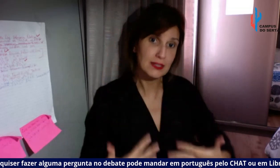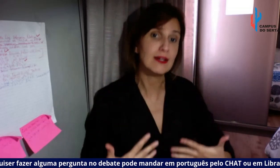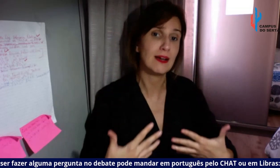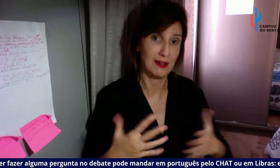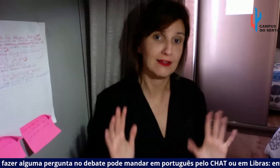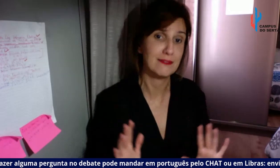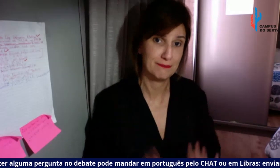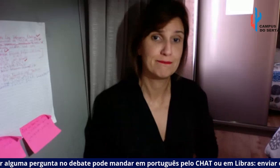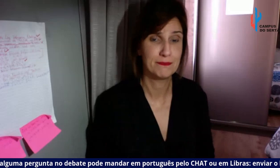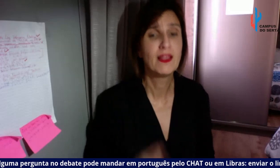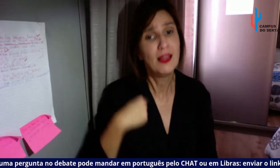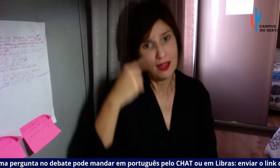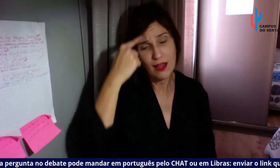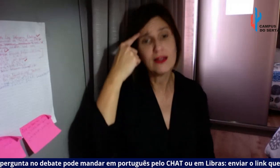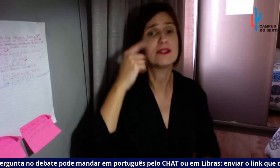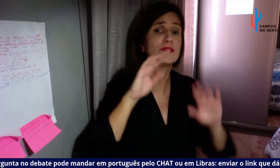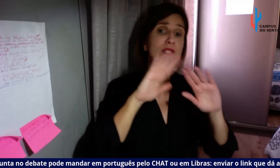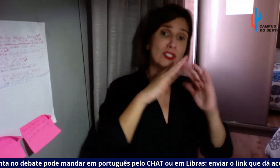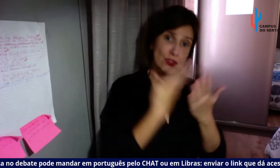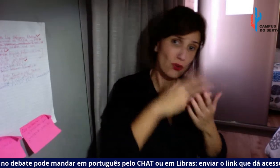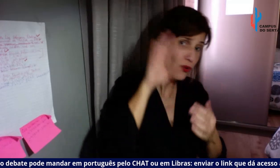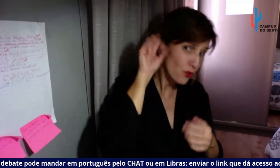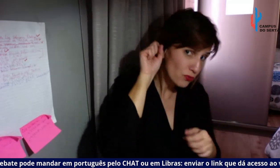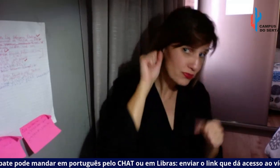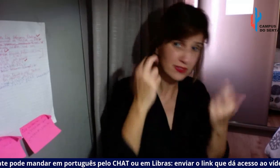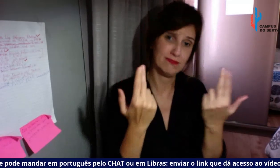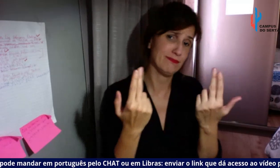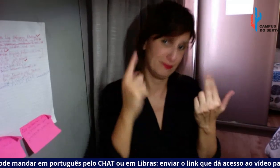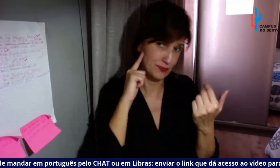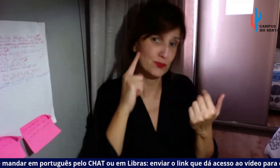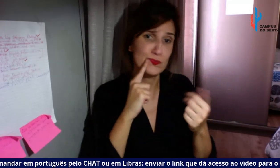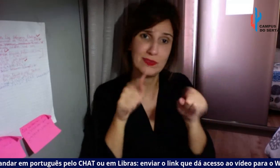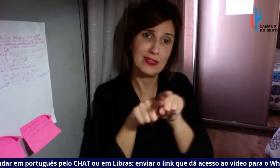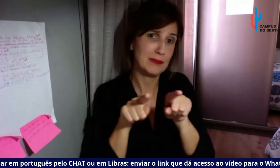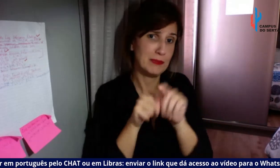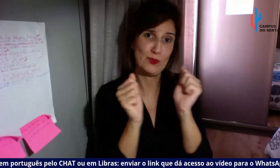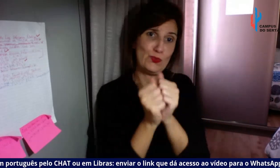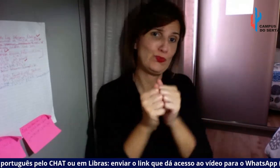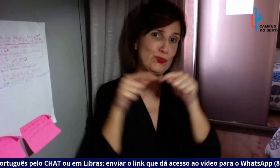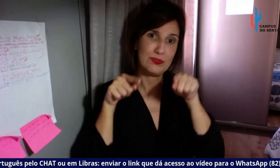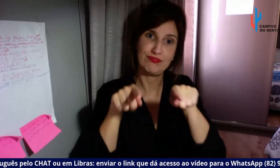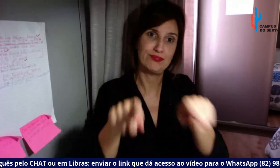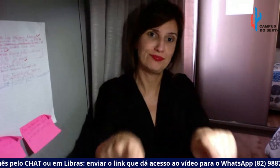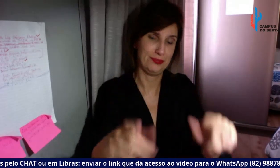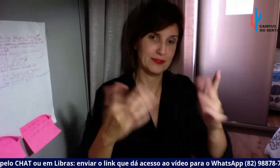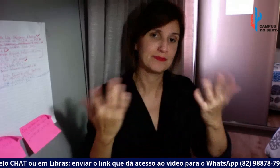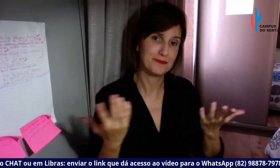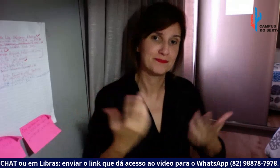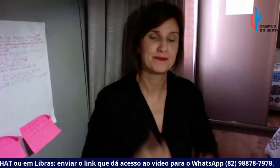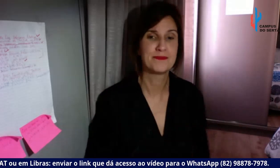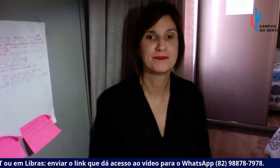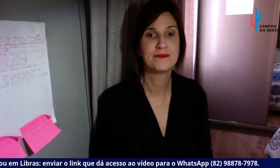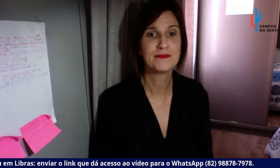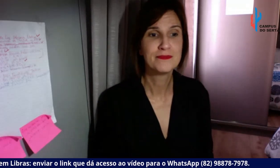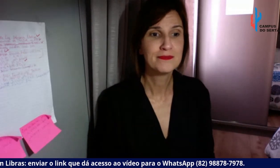direcionamento dessas perguntas fosse à diretora Crisiane, né, porque nós sabemos que, assim como as